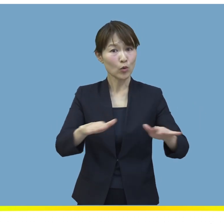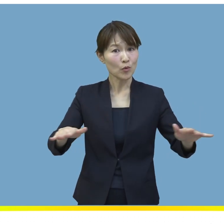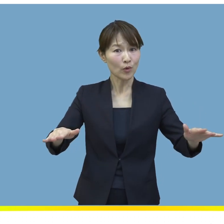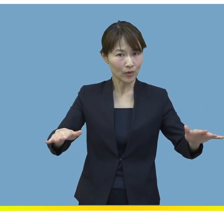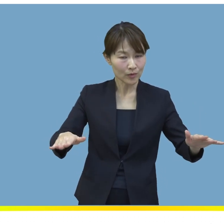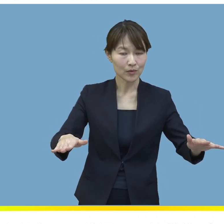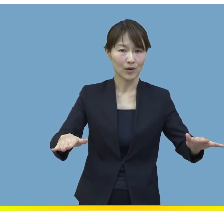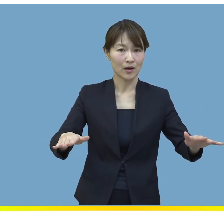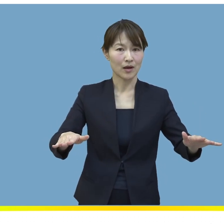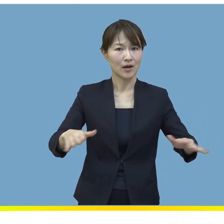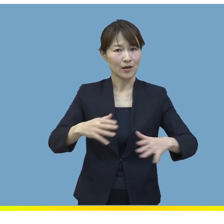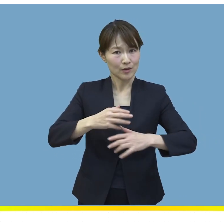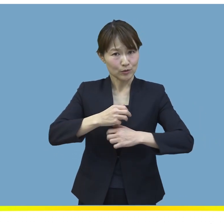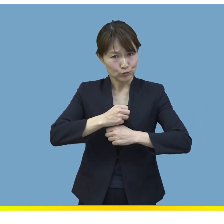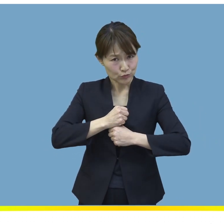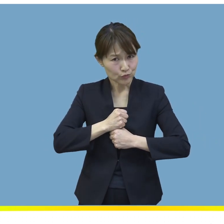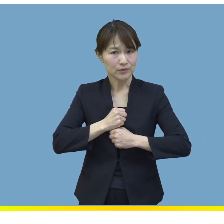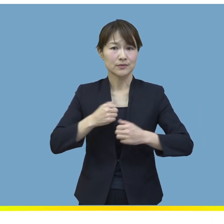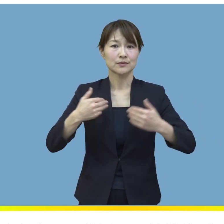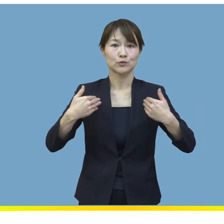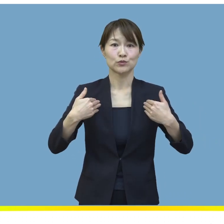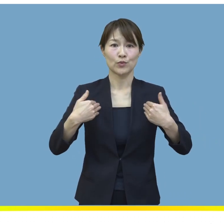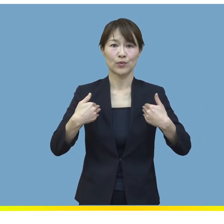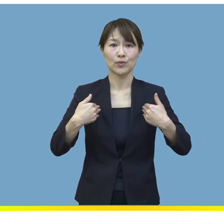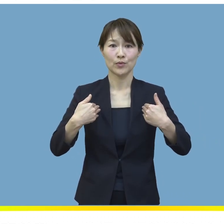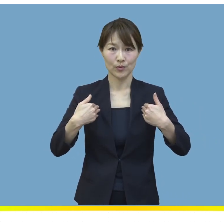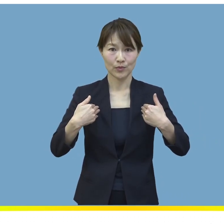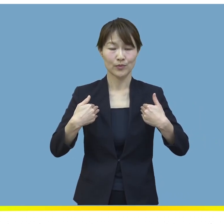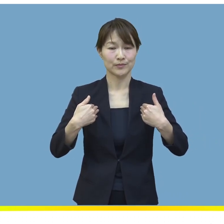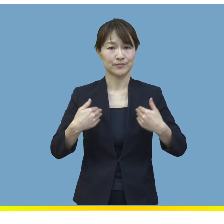は注意が必要です